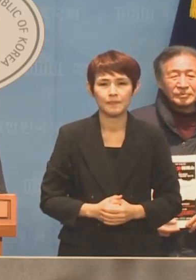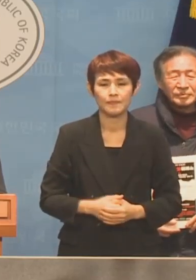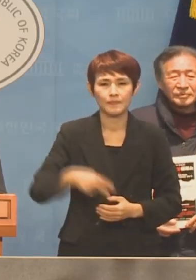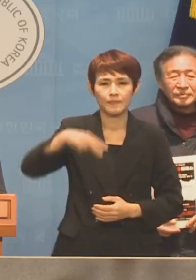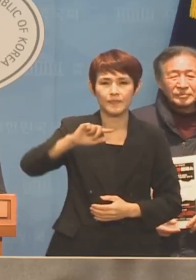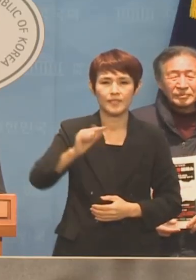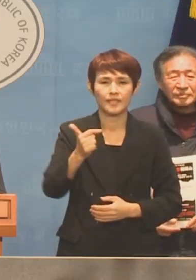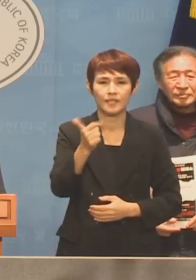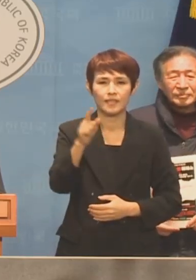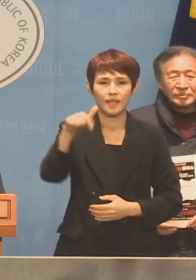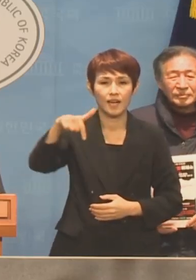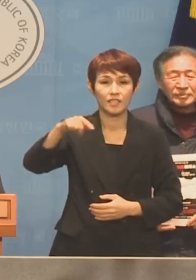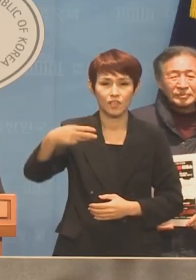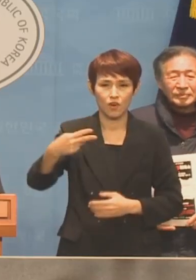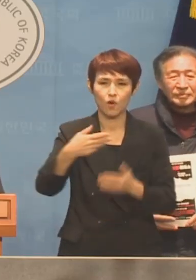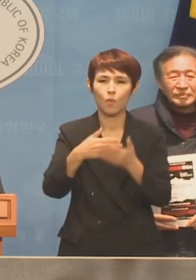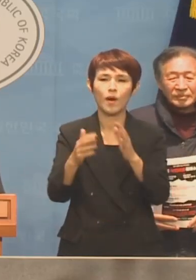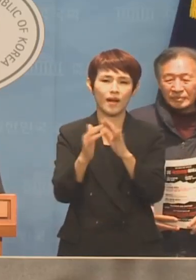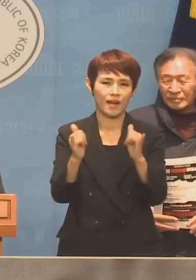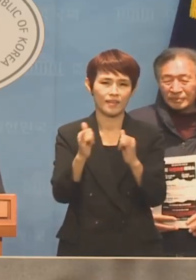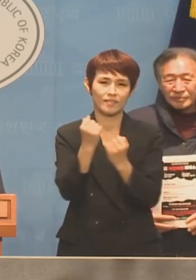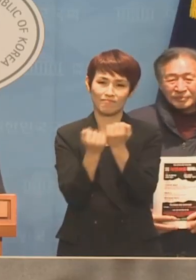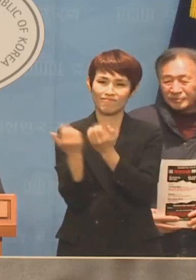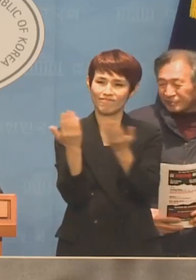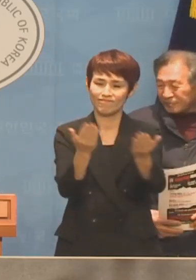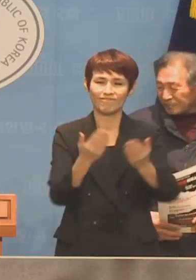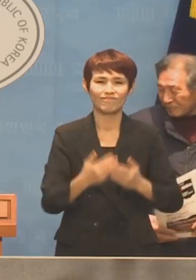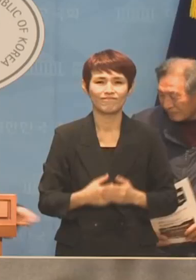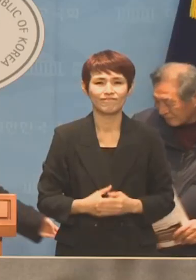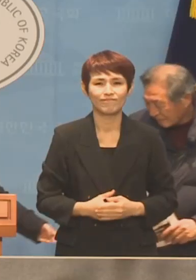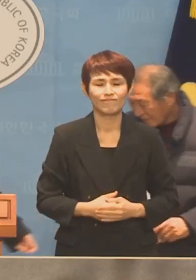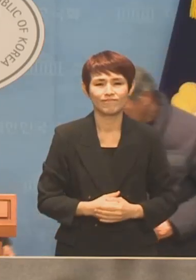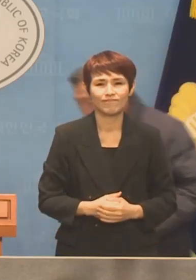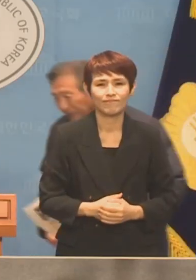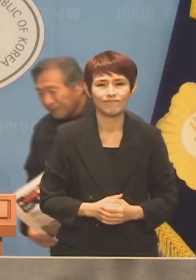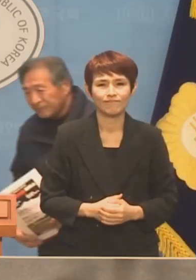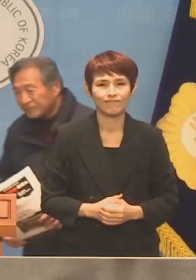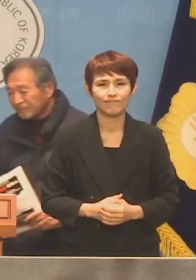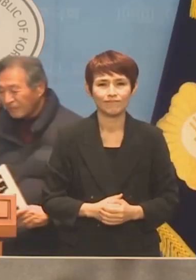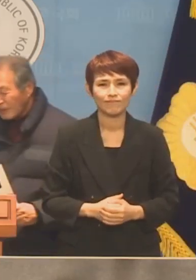신학철 원로 화가님께서 말씀 좀 나눠주시겠습니다.